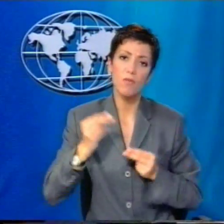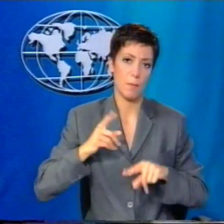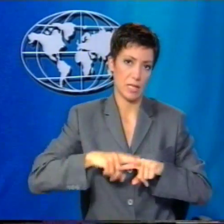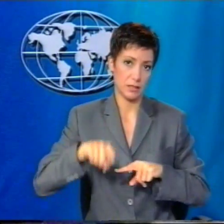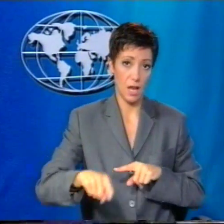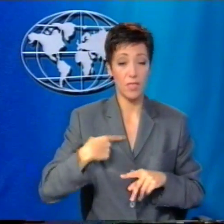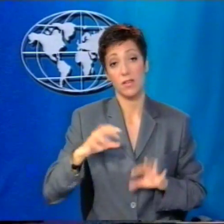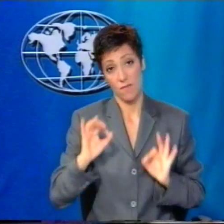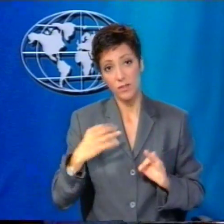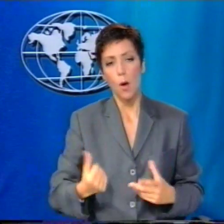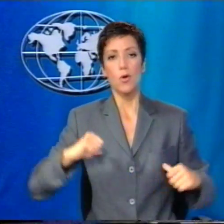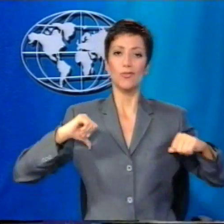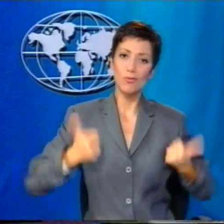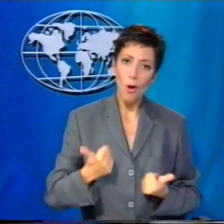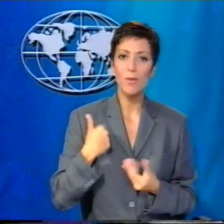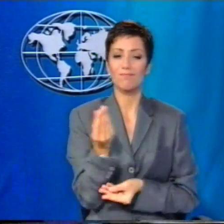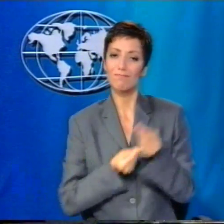που χαρακτηρίζει την ηλικία τους.